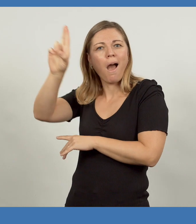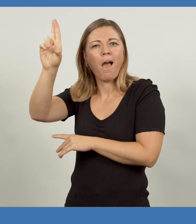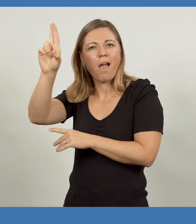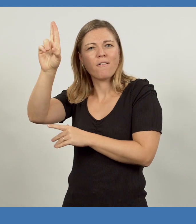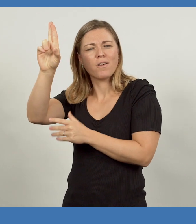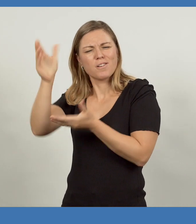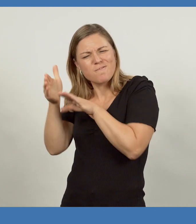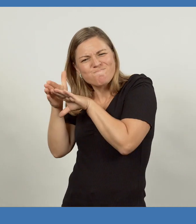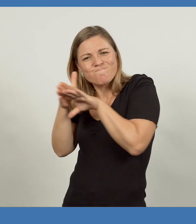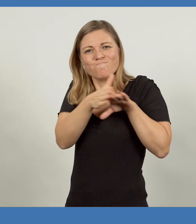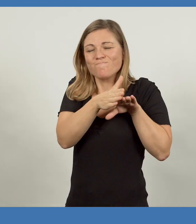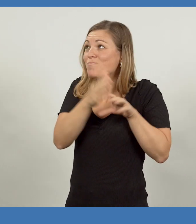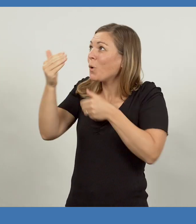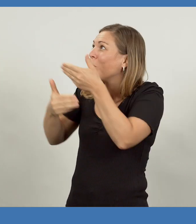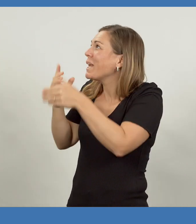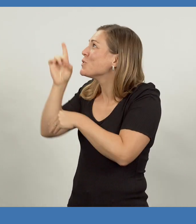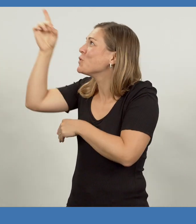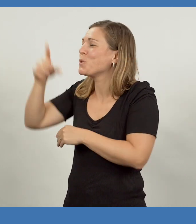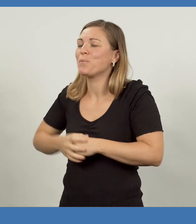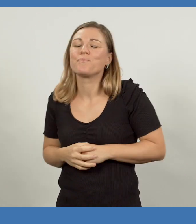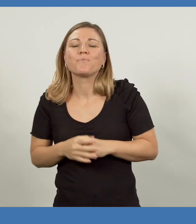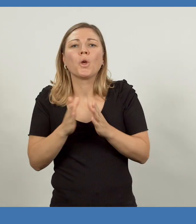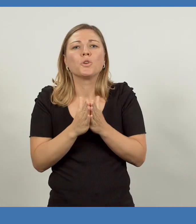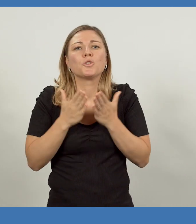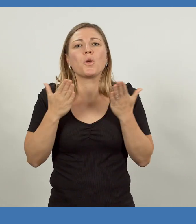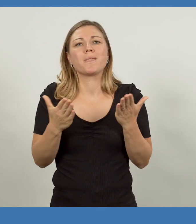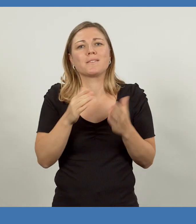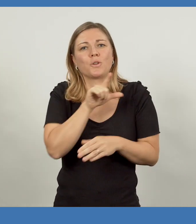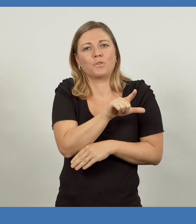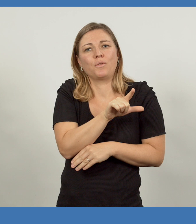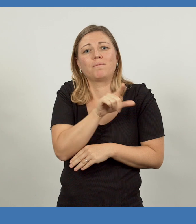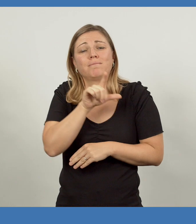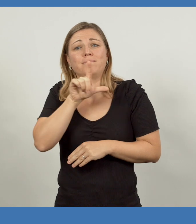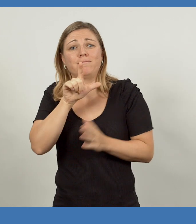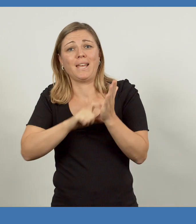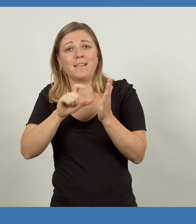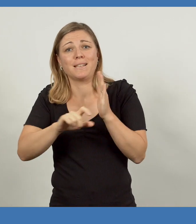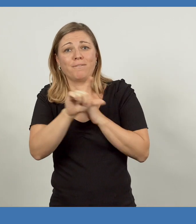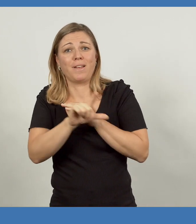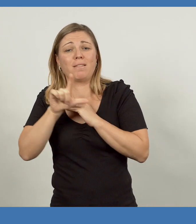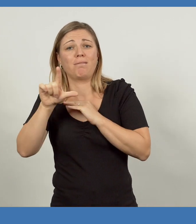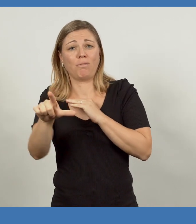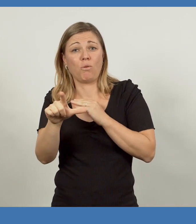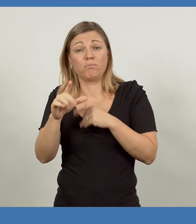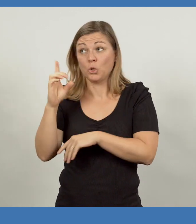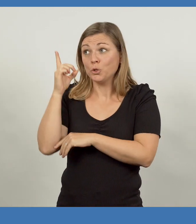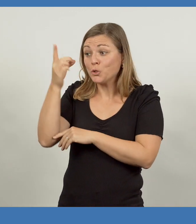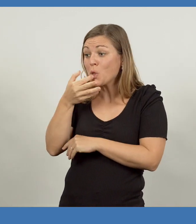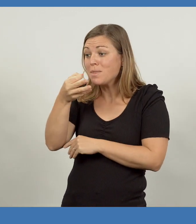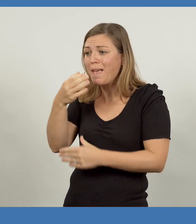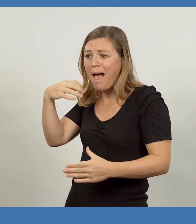Dans Genèse, chapitre 22, verset 2, Dieu va demander à Abraham, prends ton fils, ton unique, celui que tu